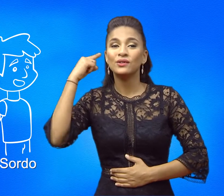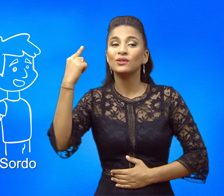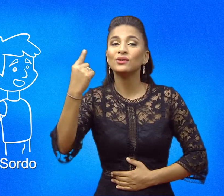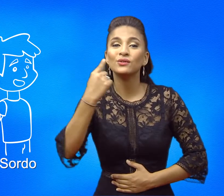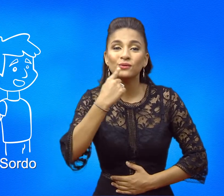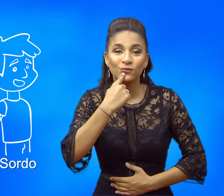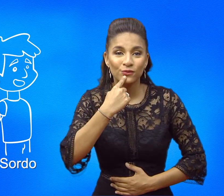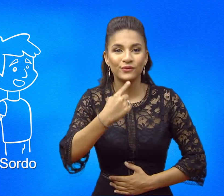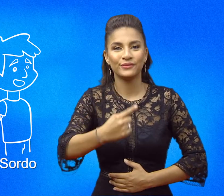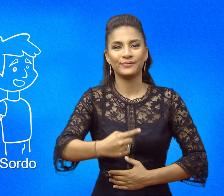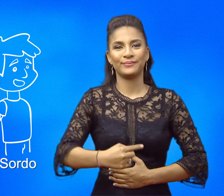sordo